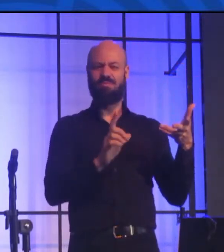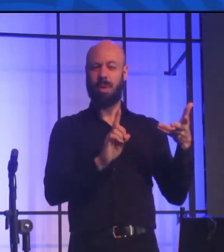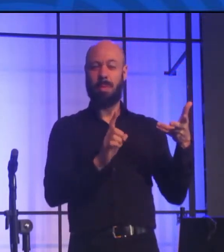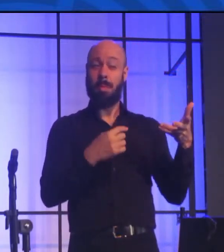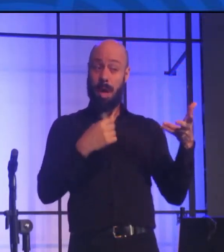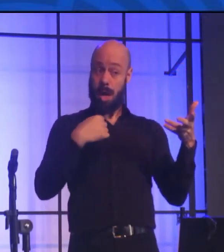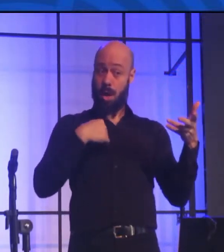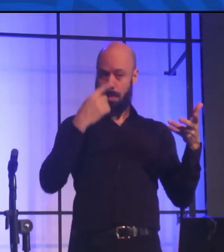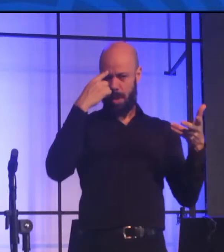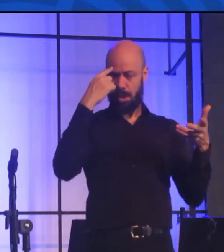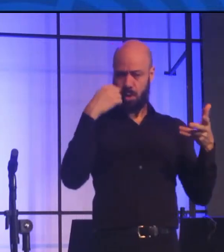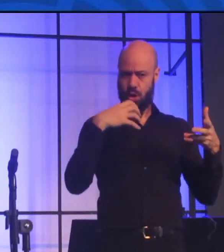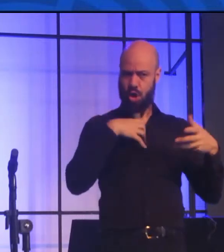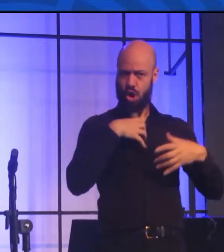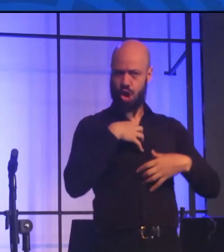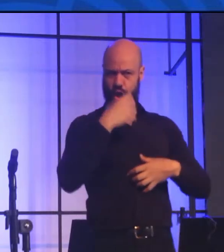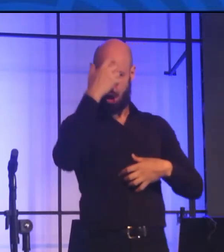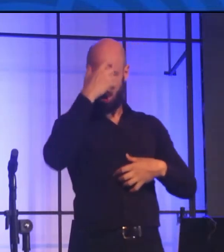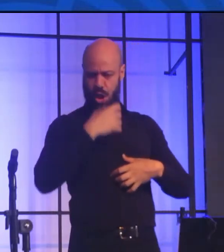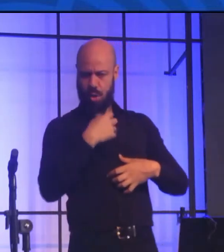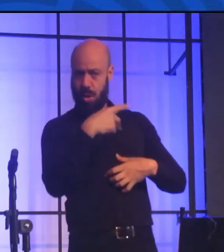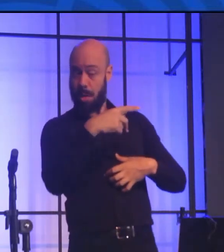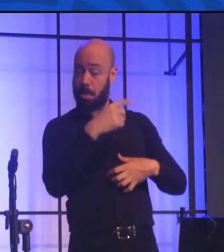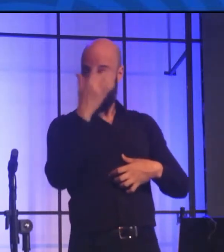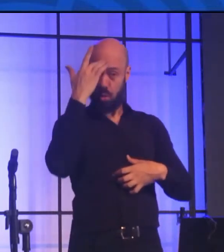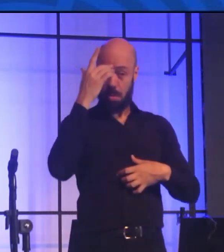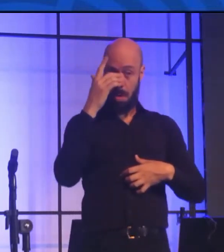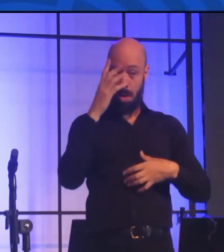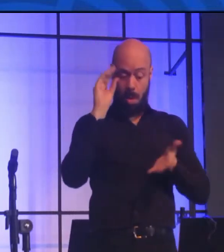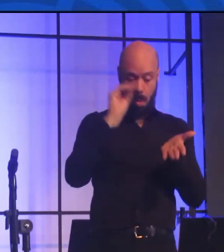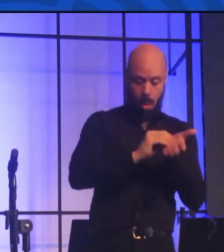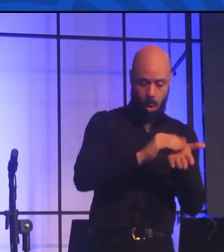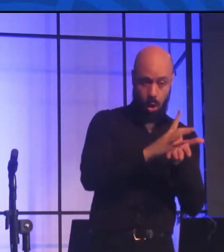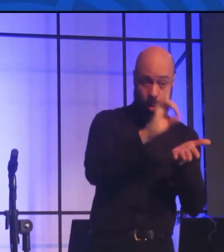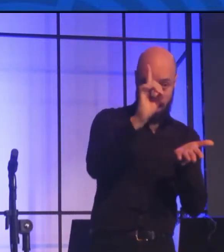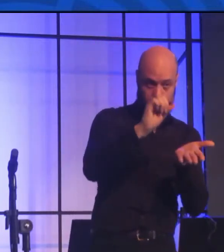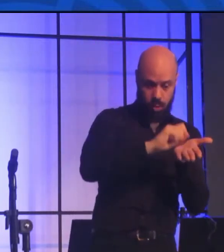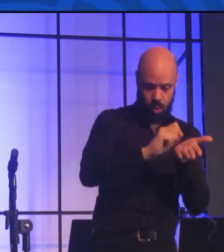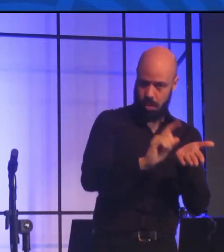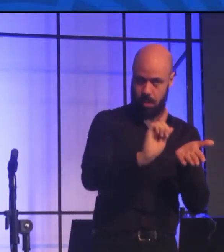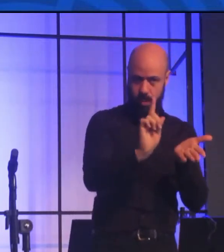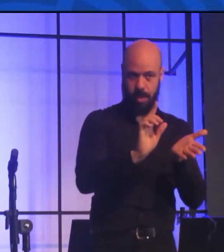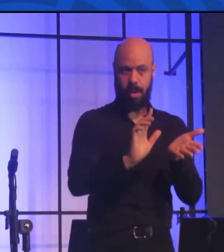estou dizendo, não está na Bíblia. Existem algumas coisas na Bíblia que a